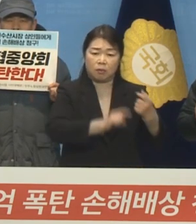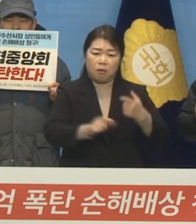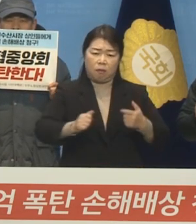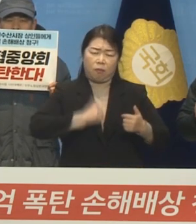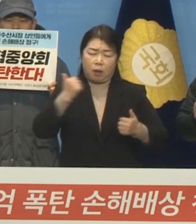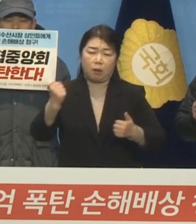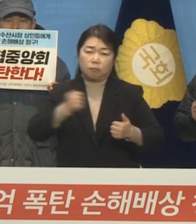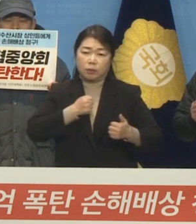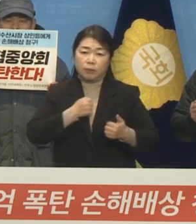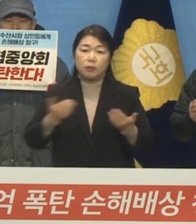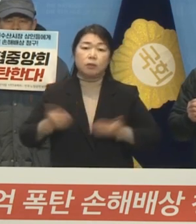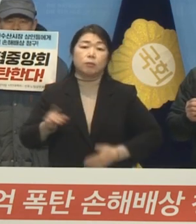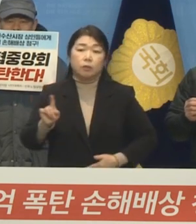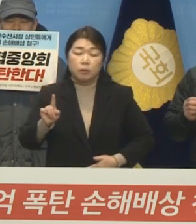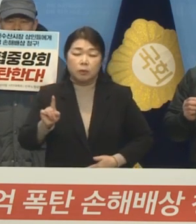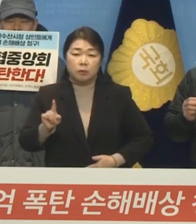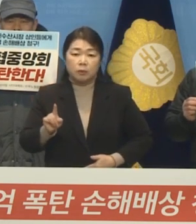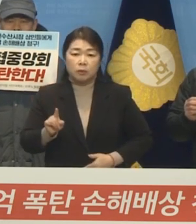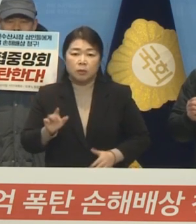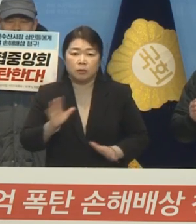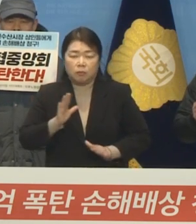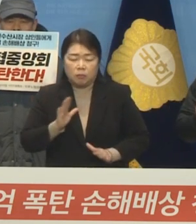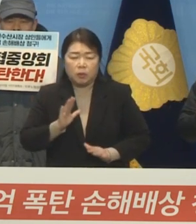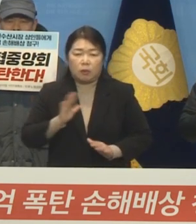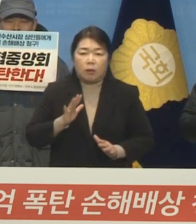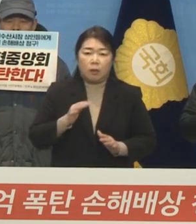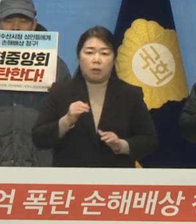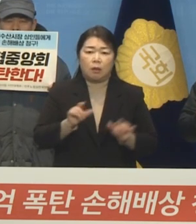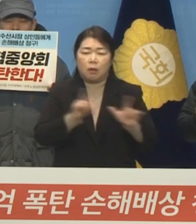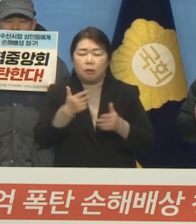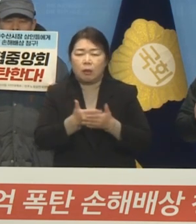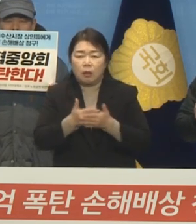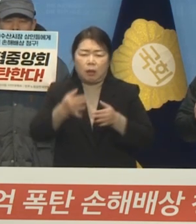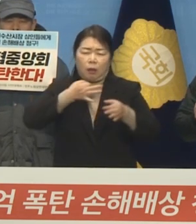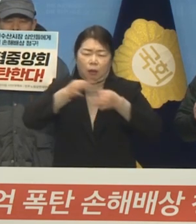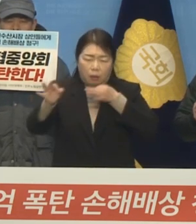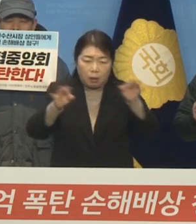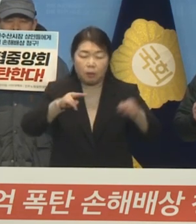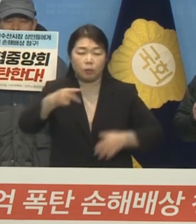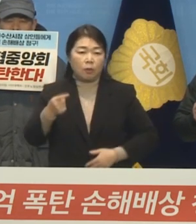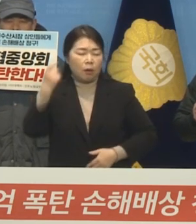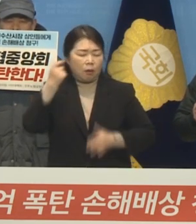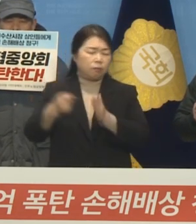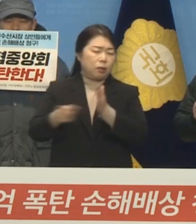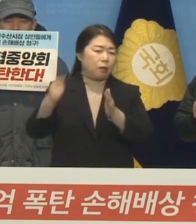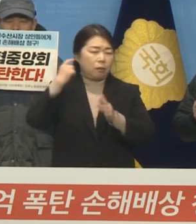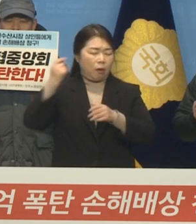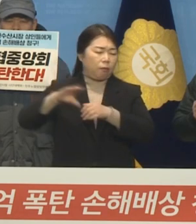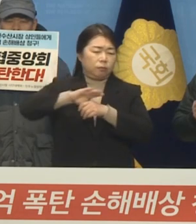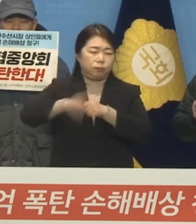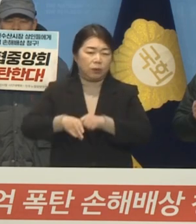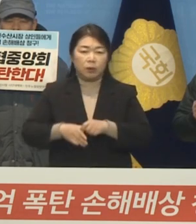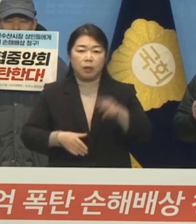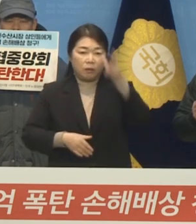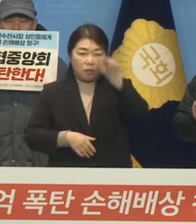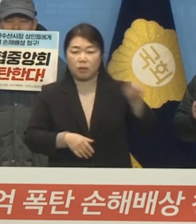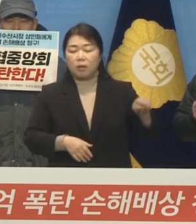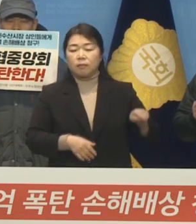것은 두려움에 떨면서 살려달라고 목이 터져라 외쳐도 모르쇠로 일관하는